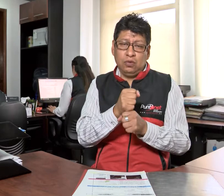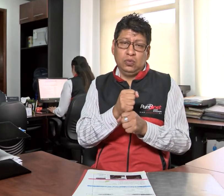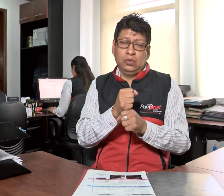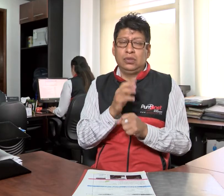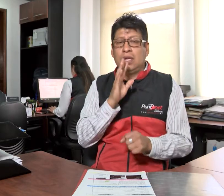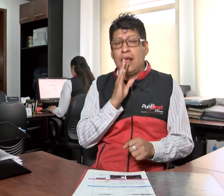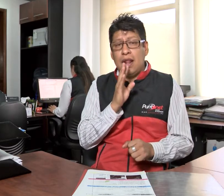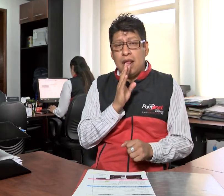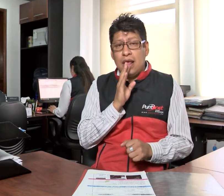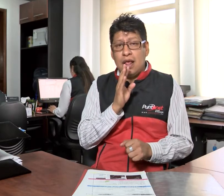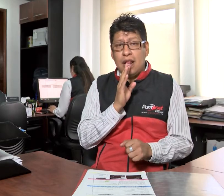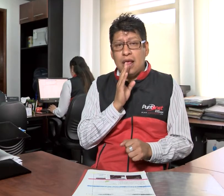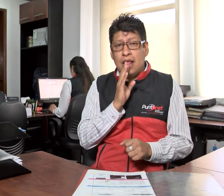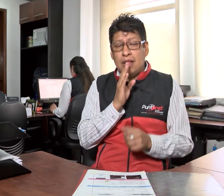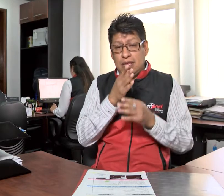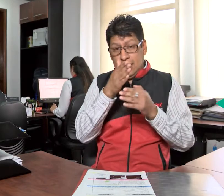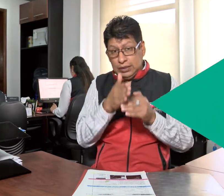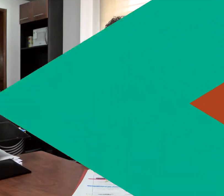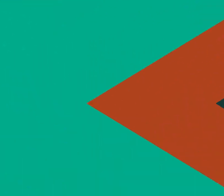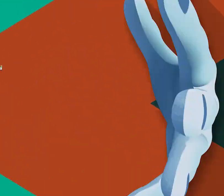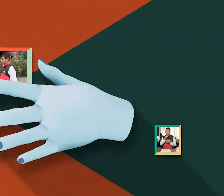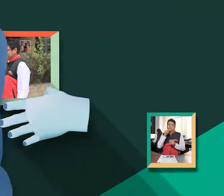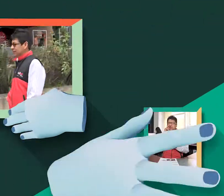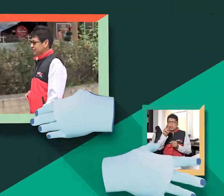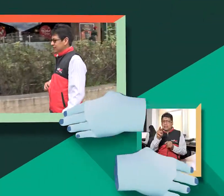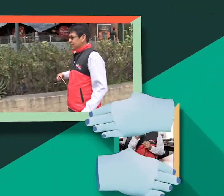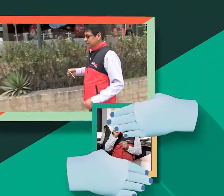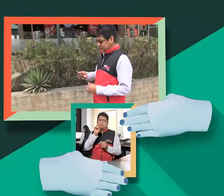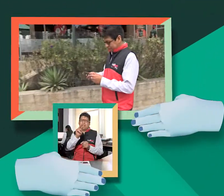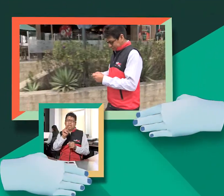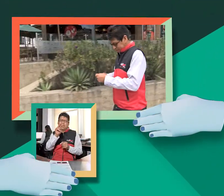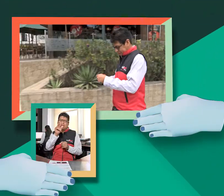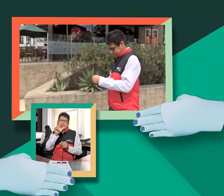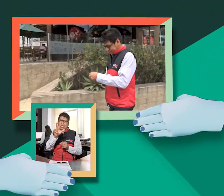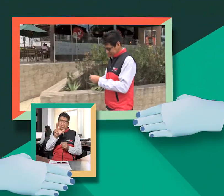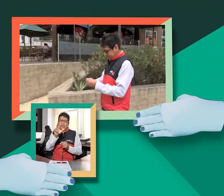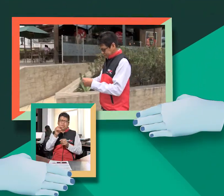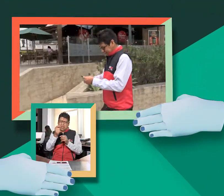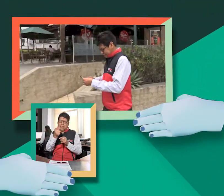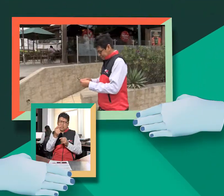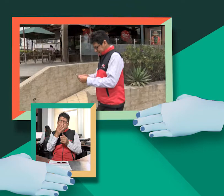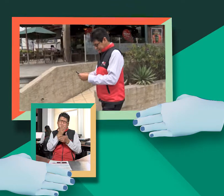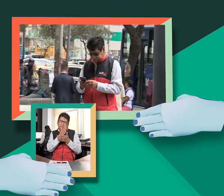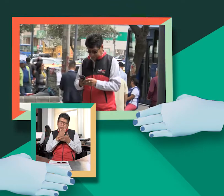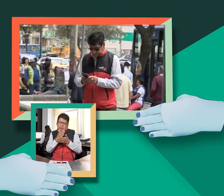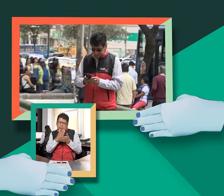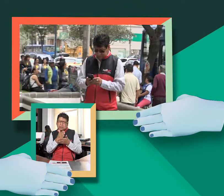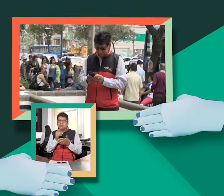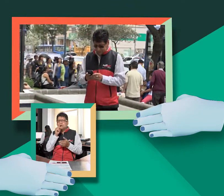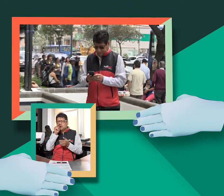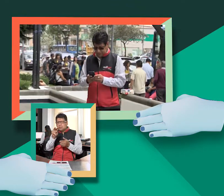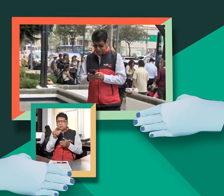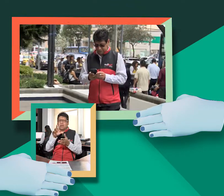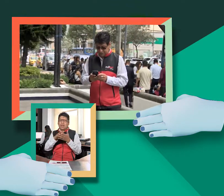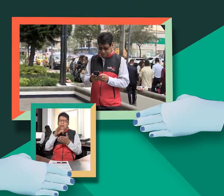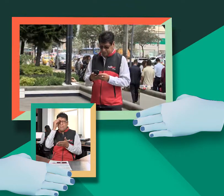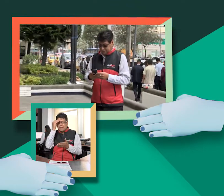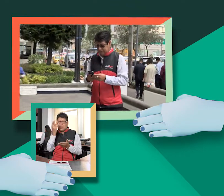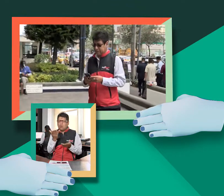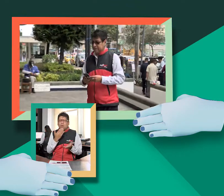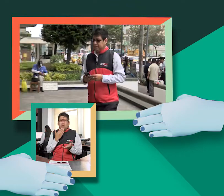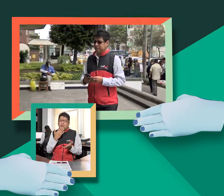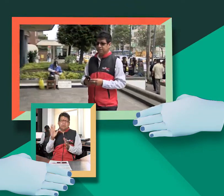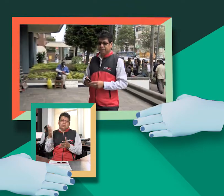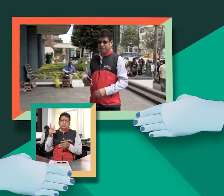vida fue así de esa forma me manejé no fue sino hasta los 23 años que puedo decir que deje de lado mi forma